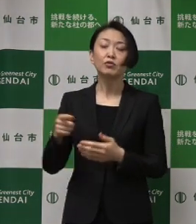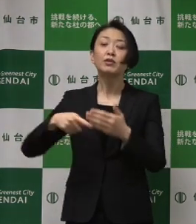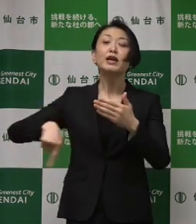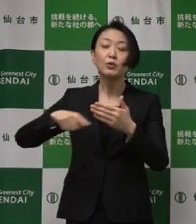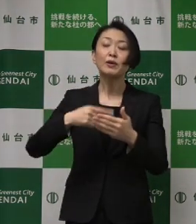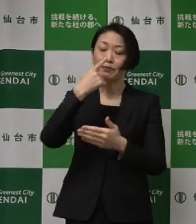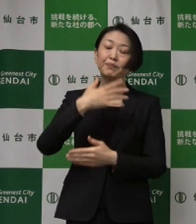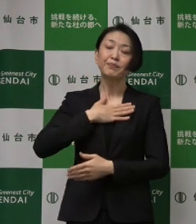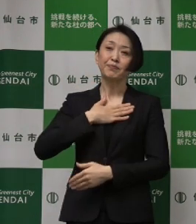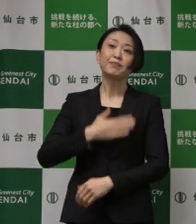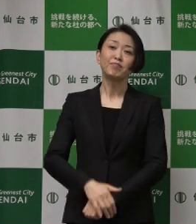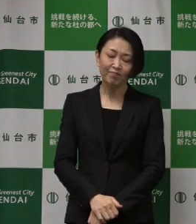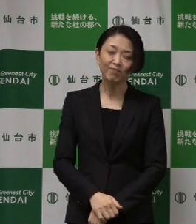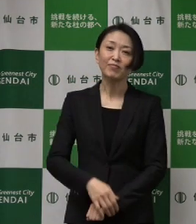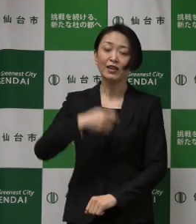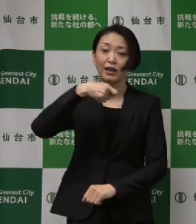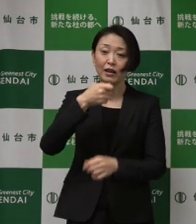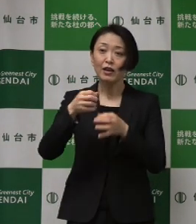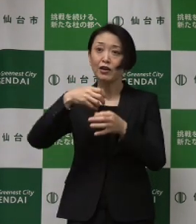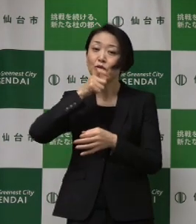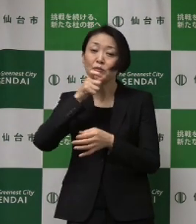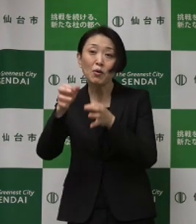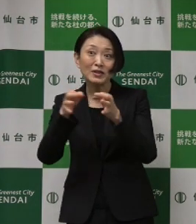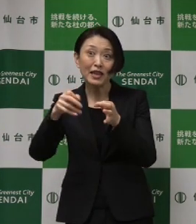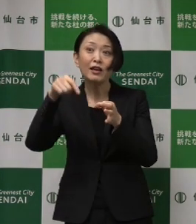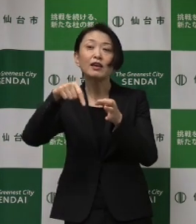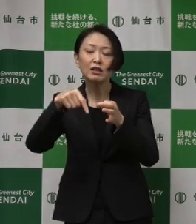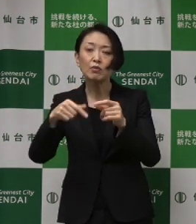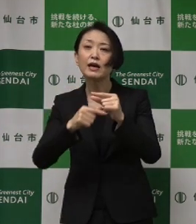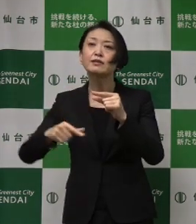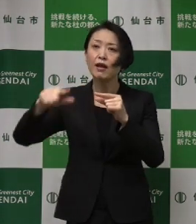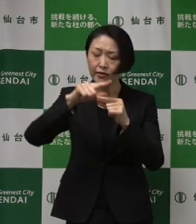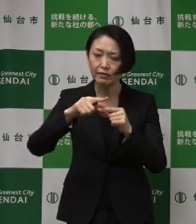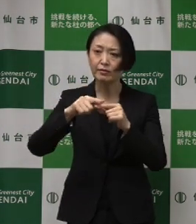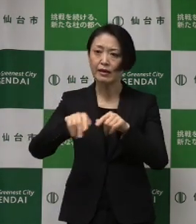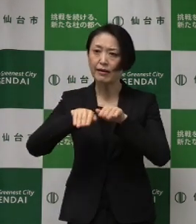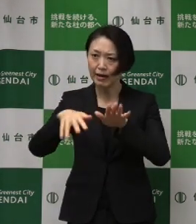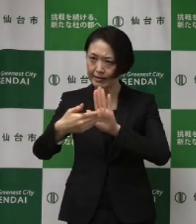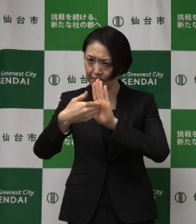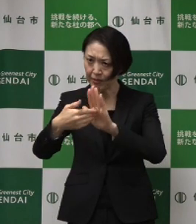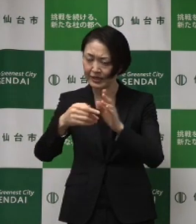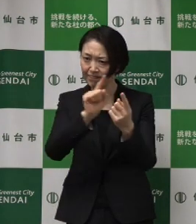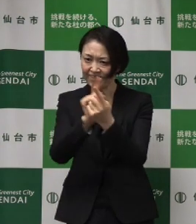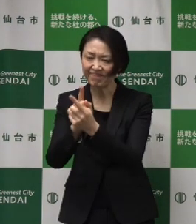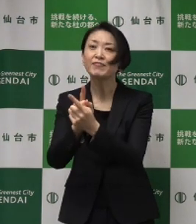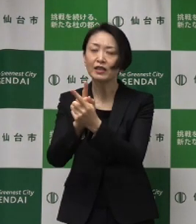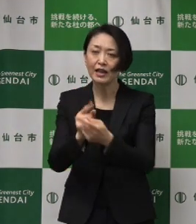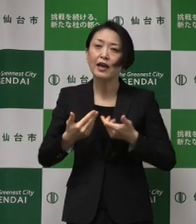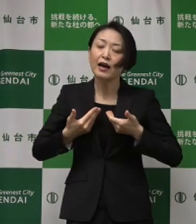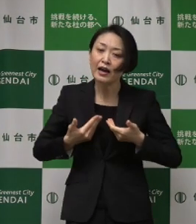。飲食店につきましても、より感染防止対策を徹底をした上で安心を担保